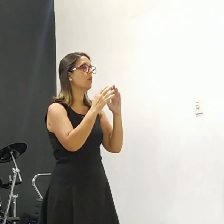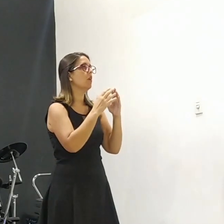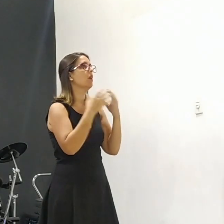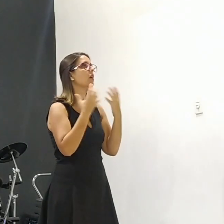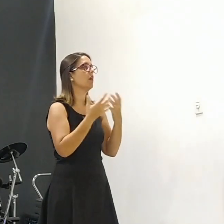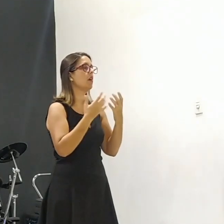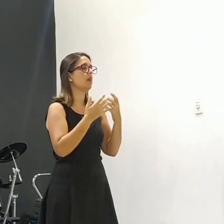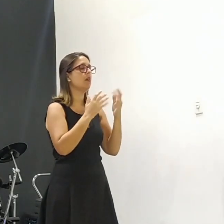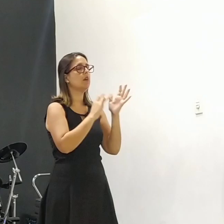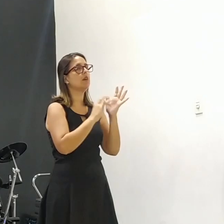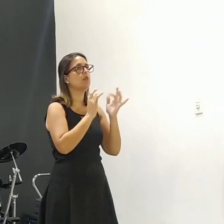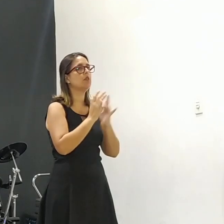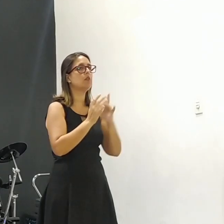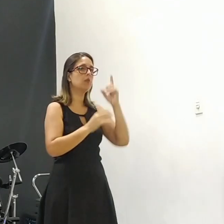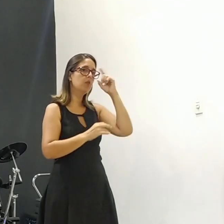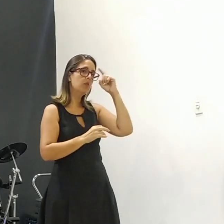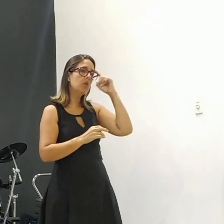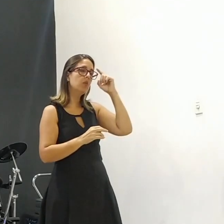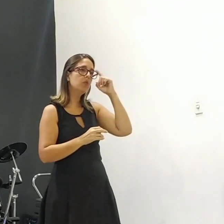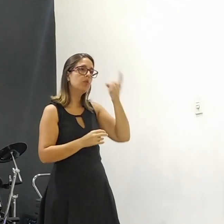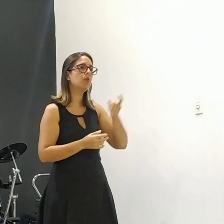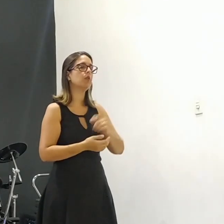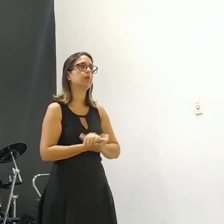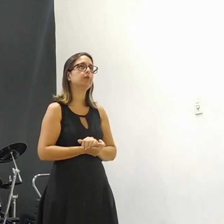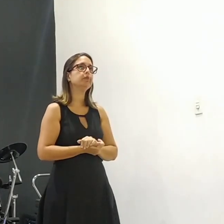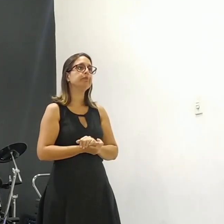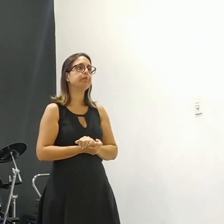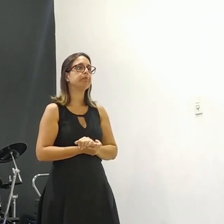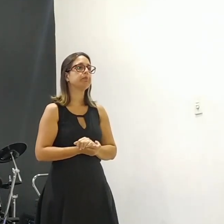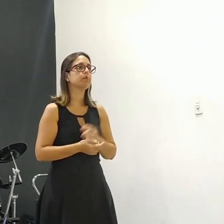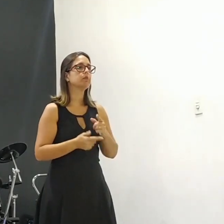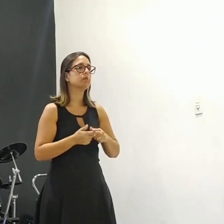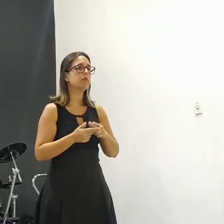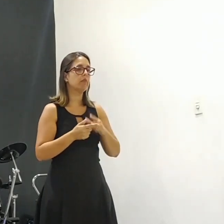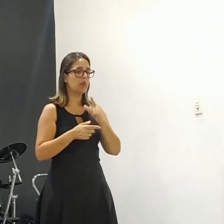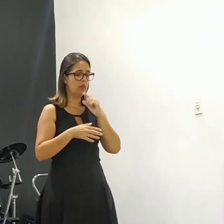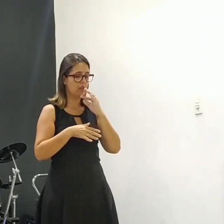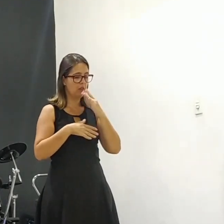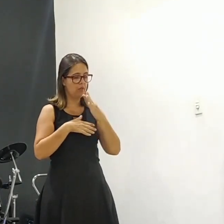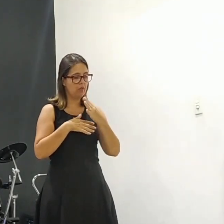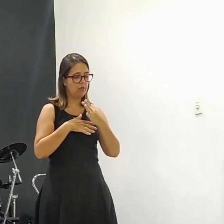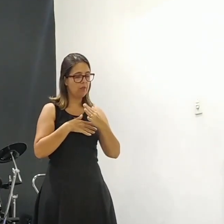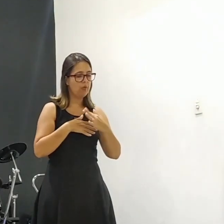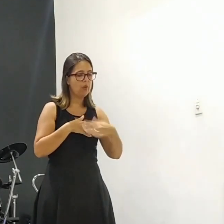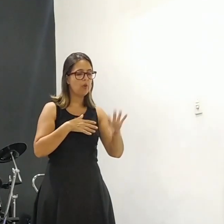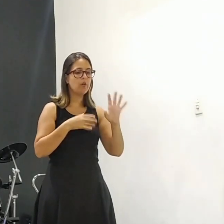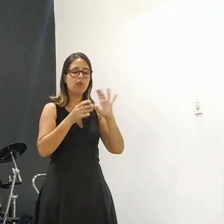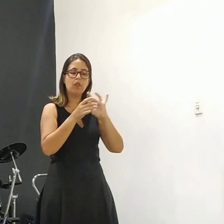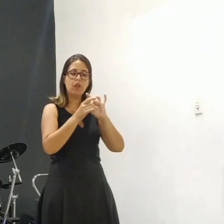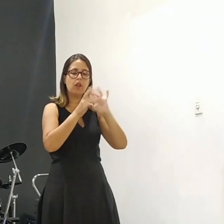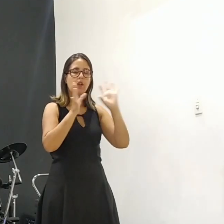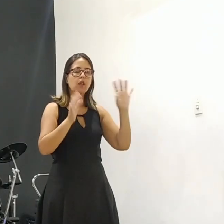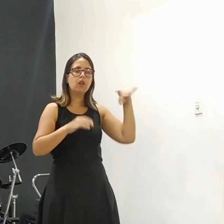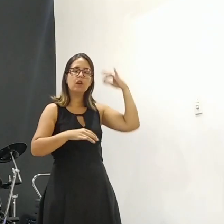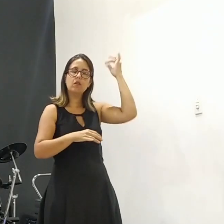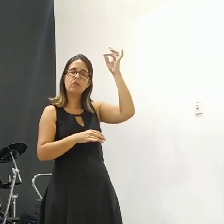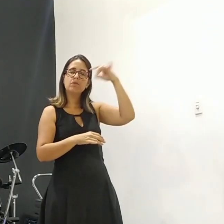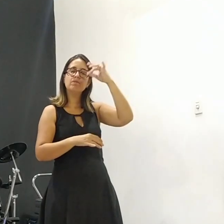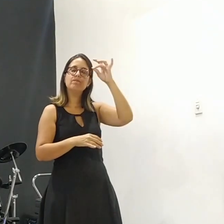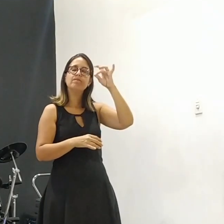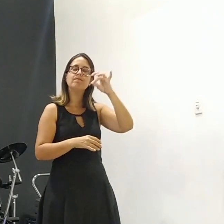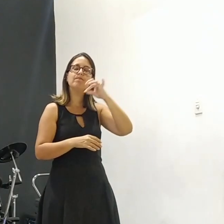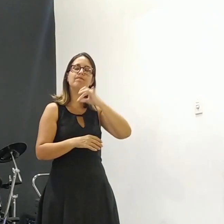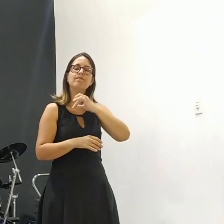dia. Todo dia a gente tem que beber nessa fonte, porque essa fonte está aberta para nós. O Espírito Santo está sendo